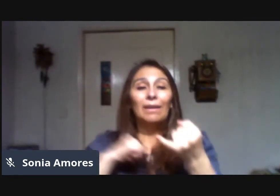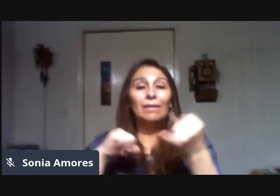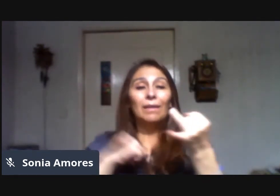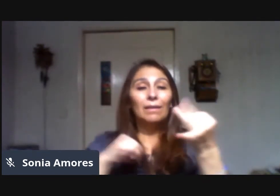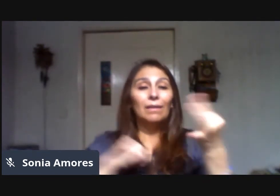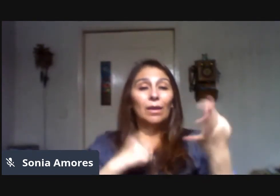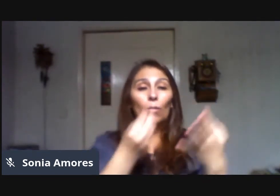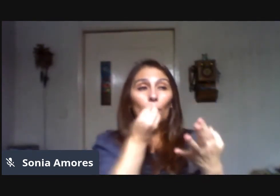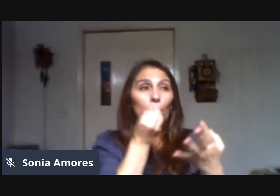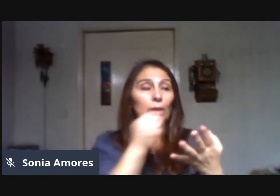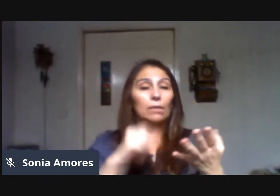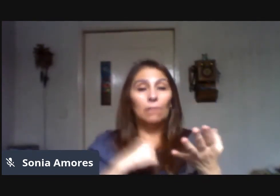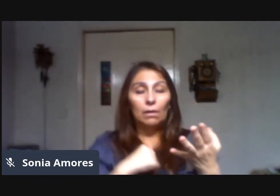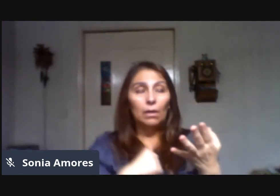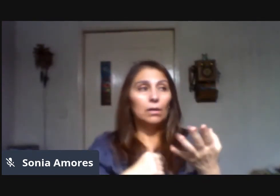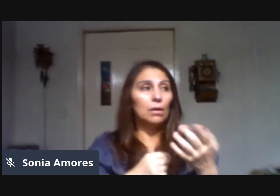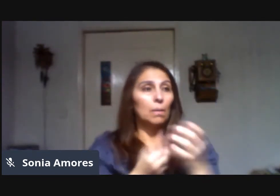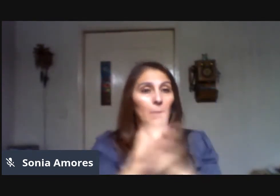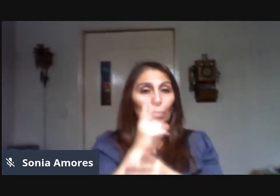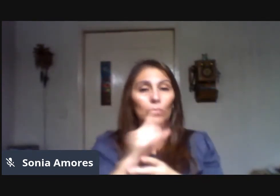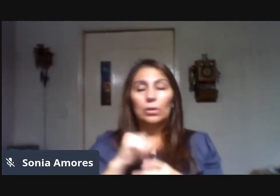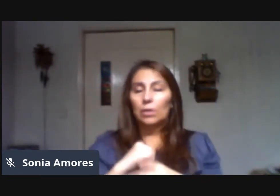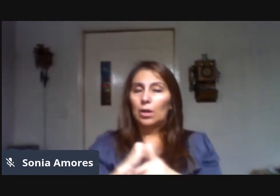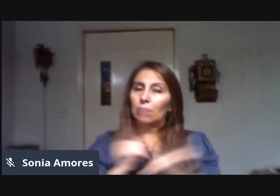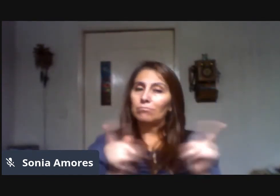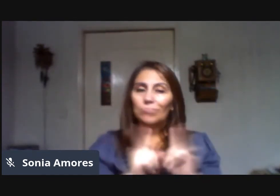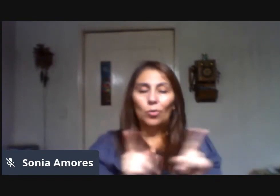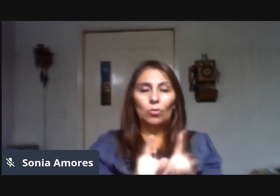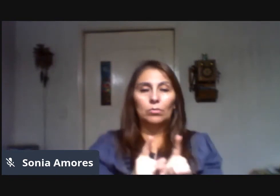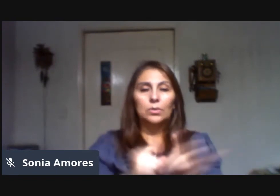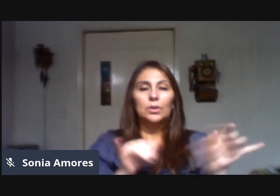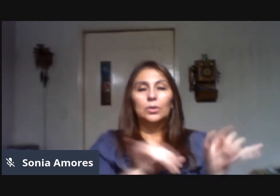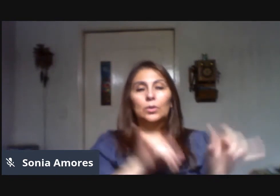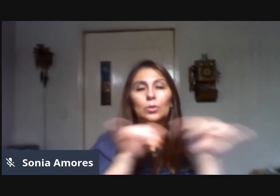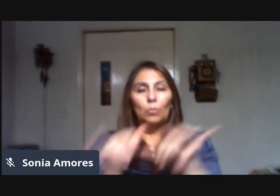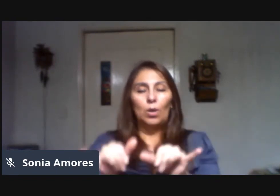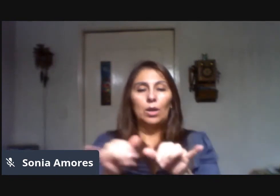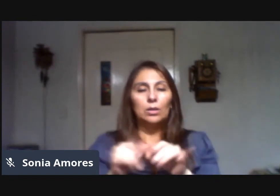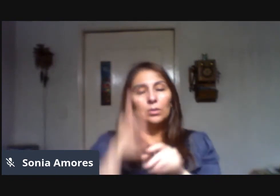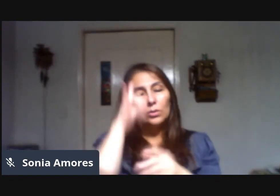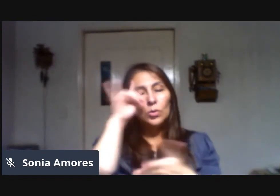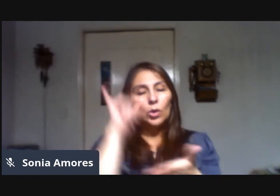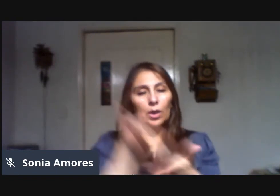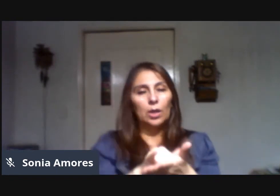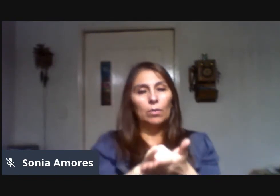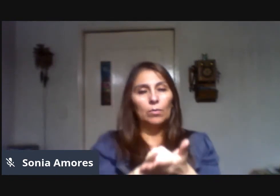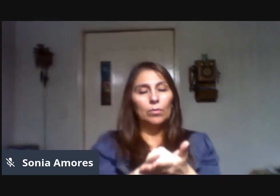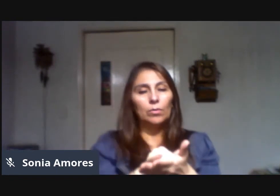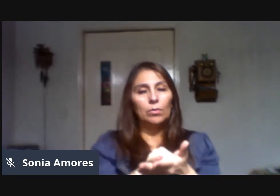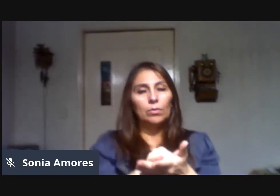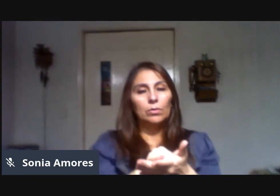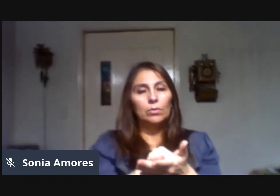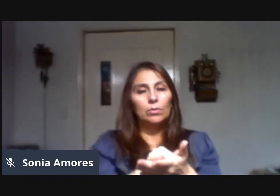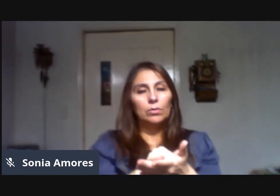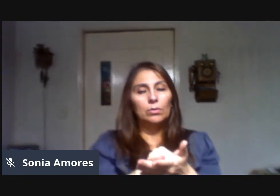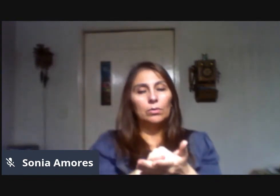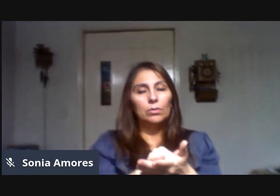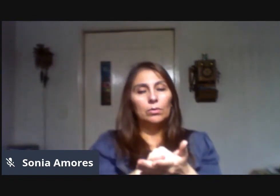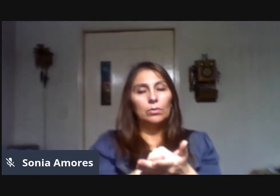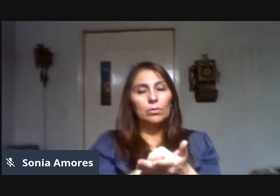Primero, un poco como con las preguntas anteriores, creo que es necesario que hoy cambiemos el